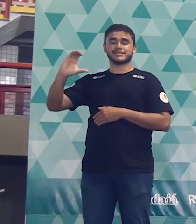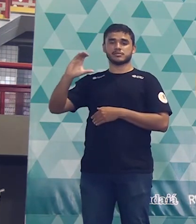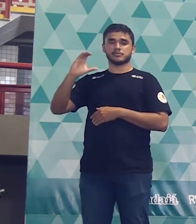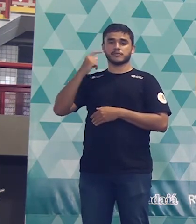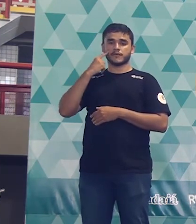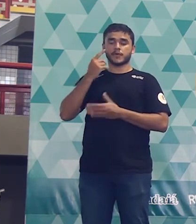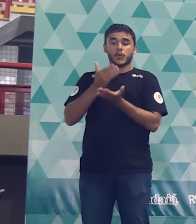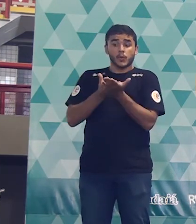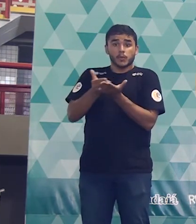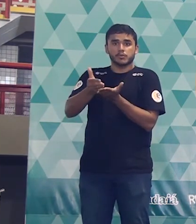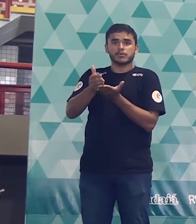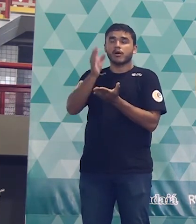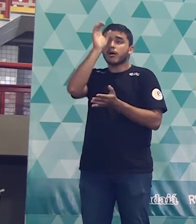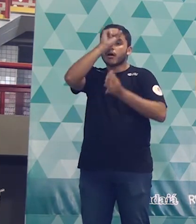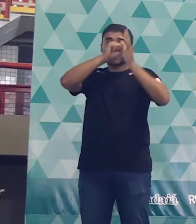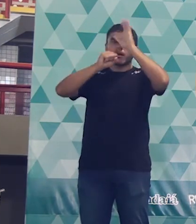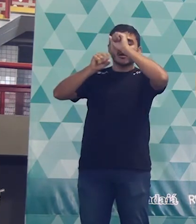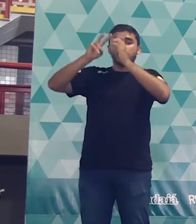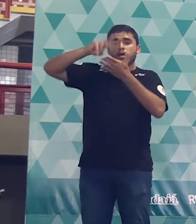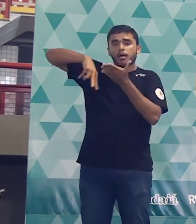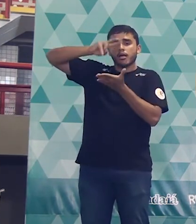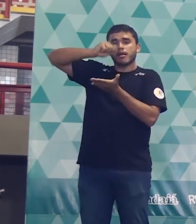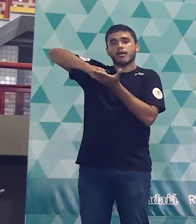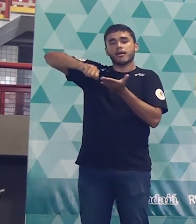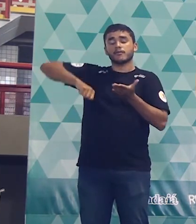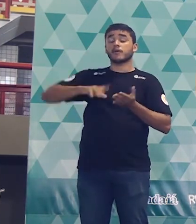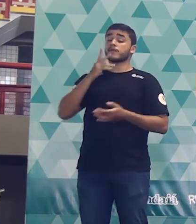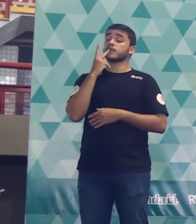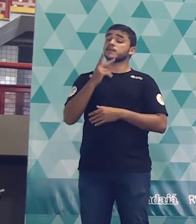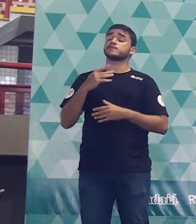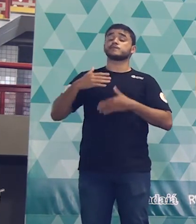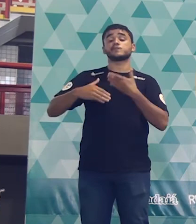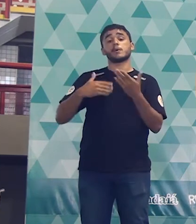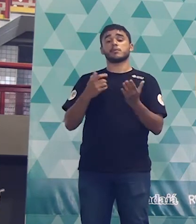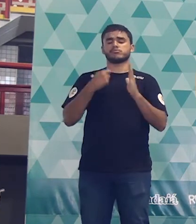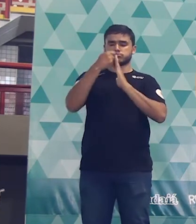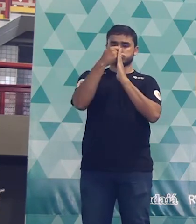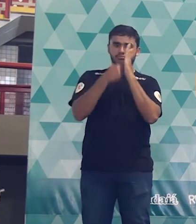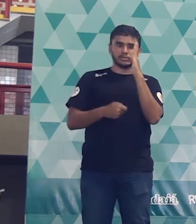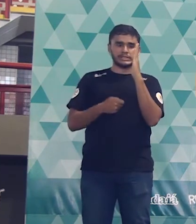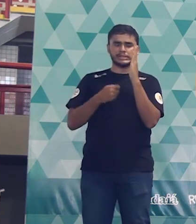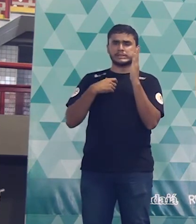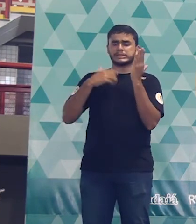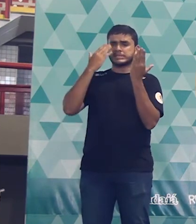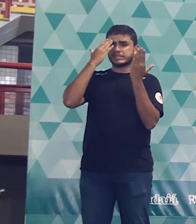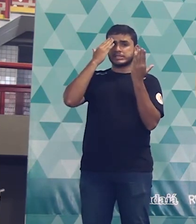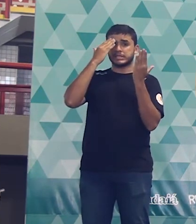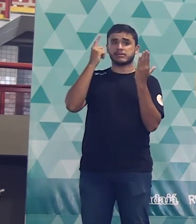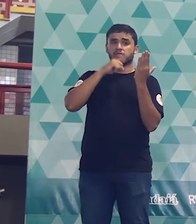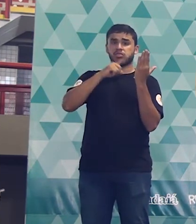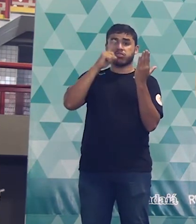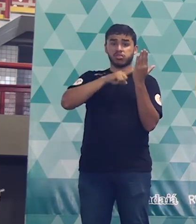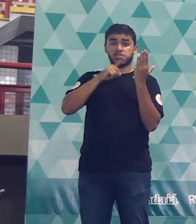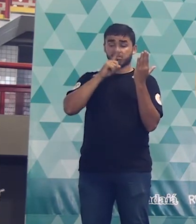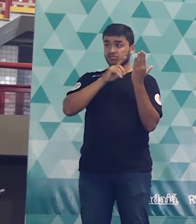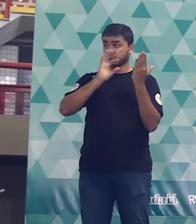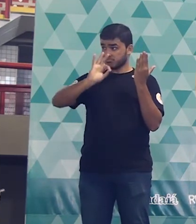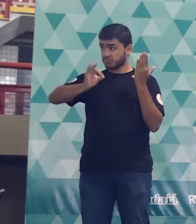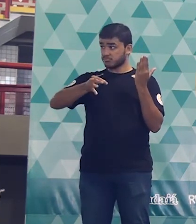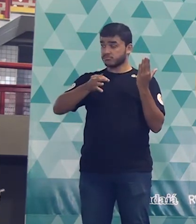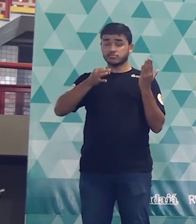Oi. Aí a gente faz uma redação de Enem e descobre que a gente parece que não sabe escrever.